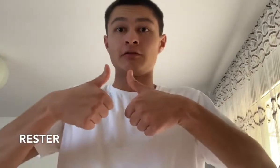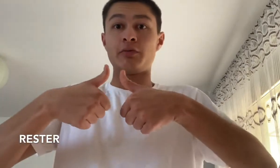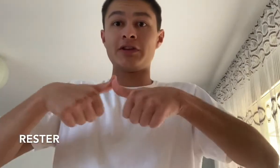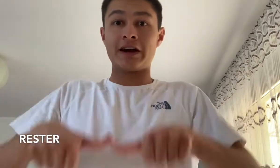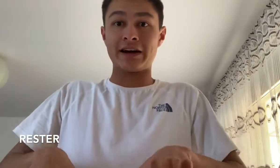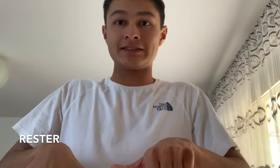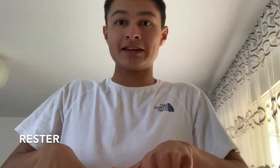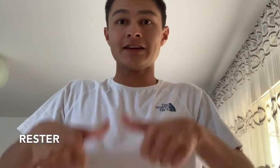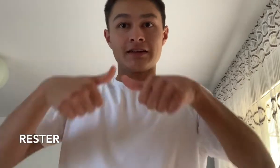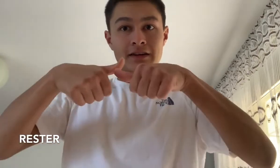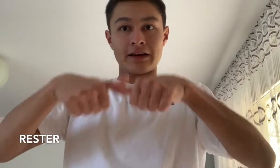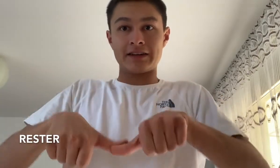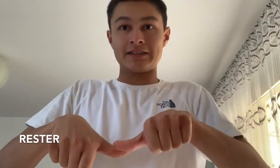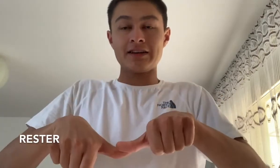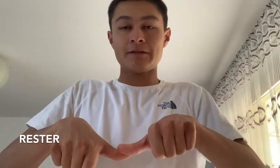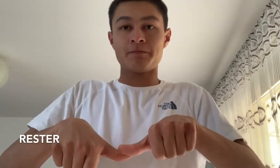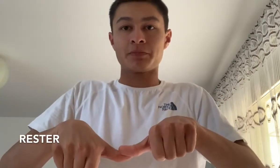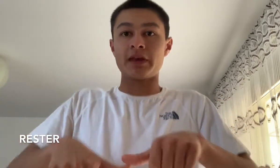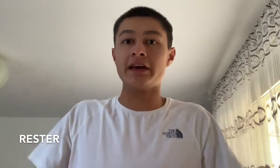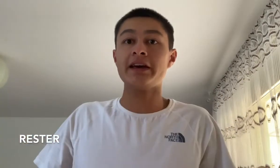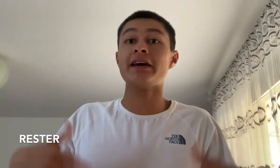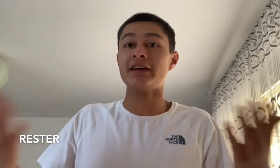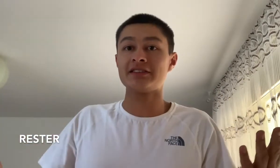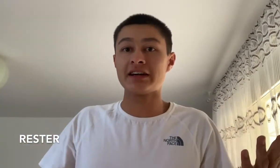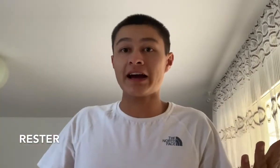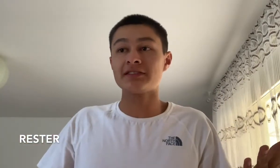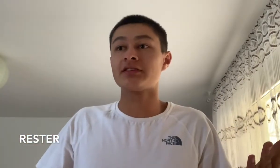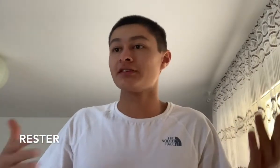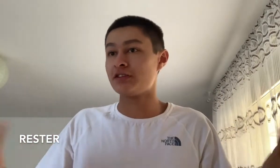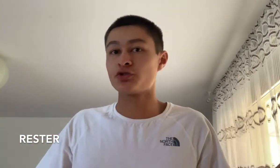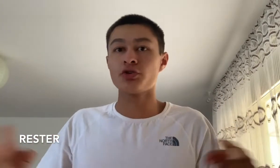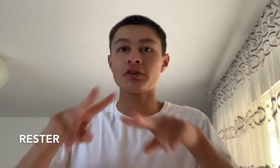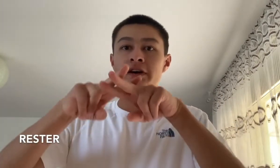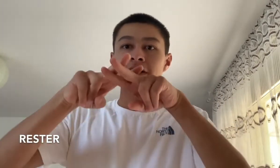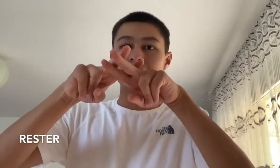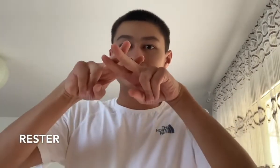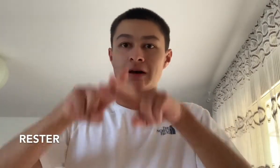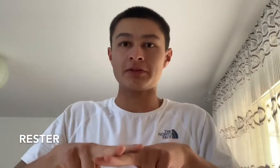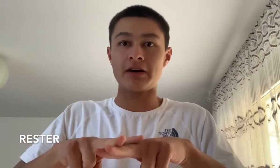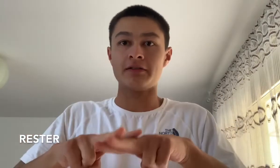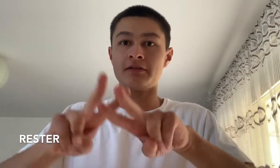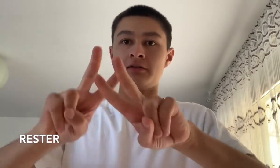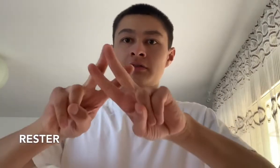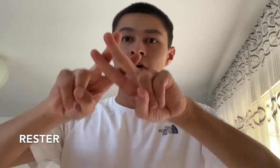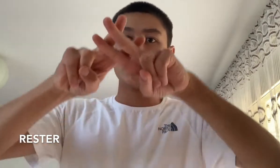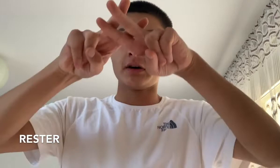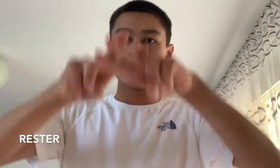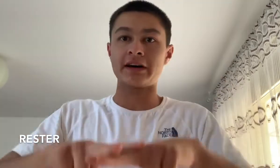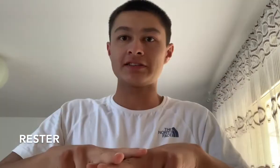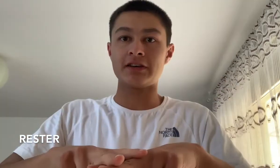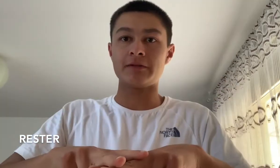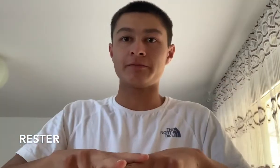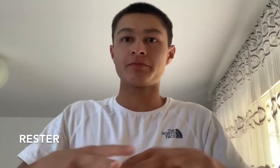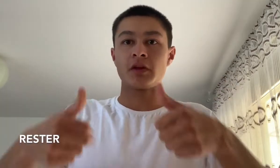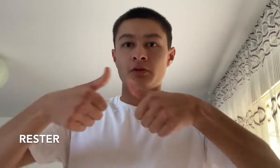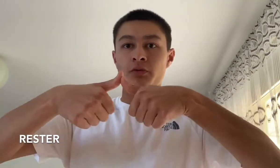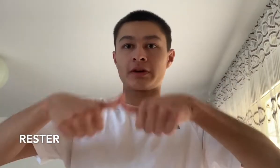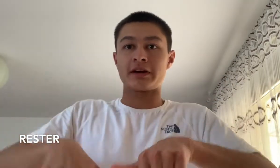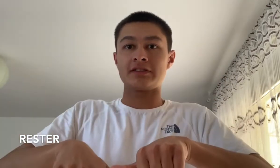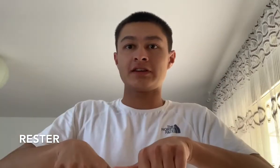vous pouvez dire rester, rester. Et est-ce qu'il reste des choses ? Rester comme ça. Rester. Donc, rester